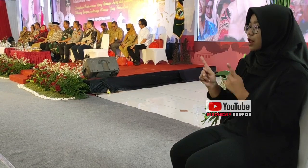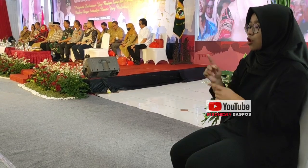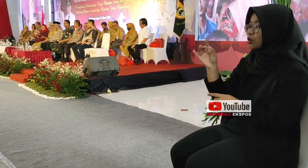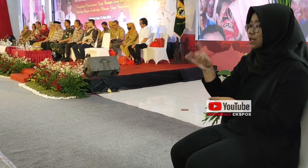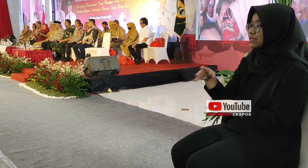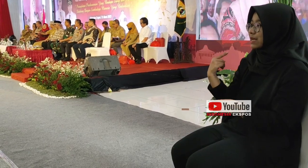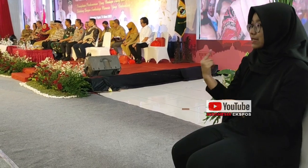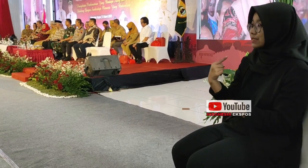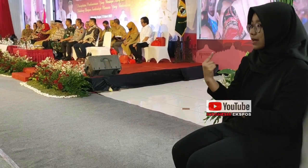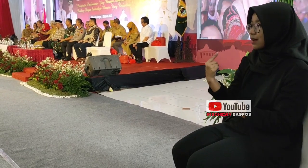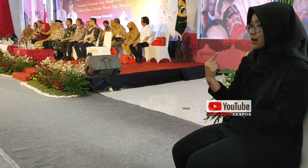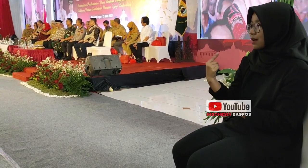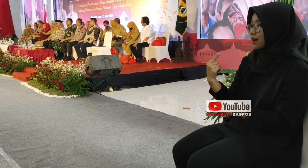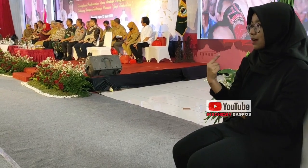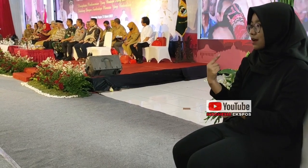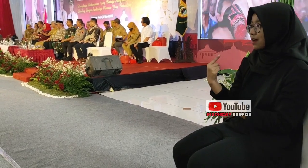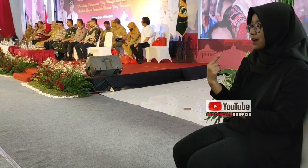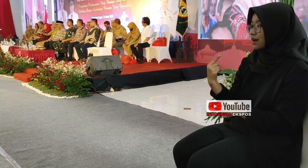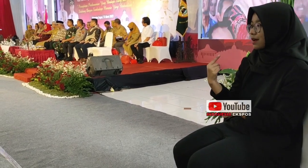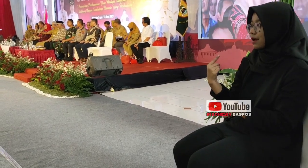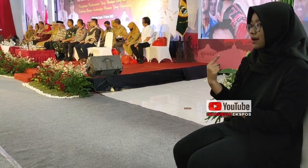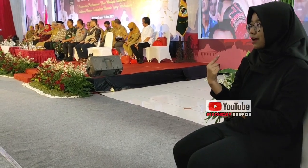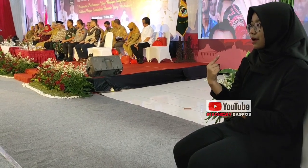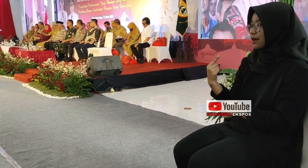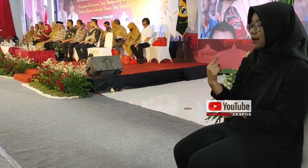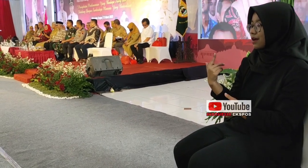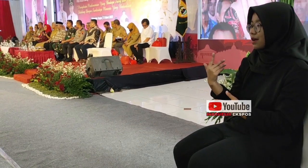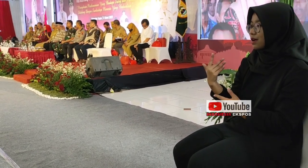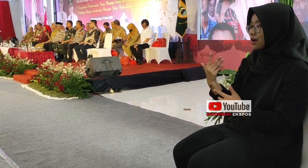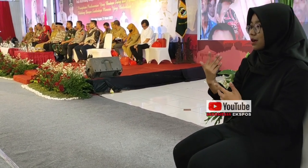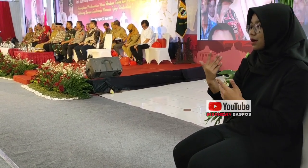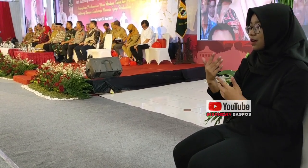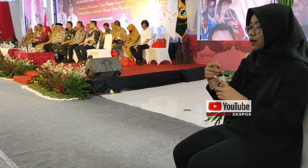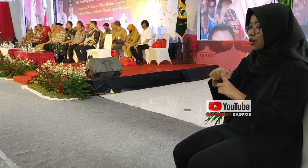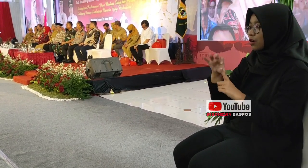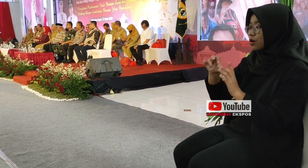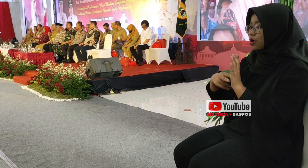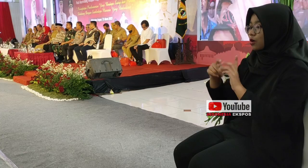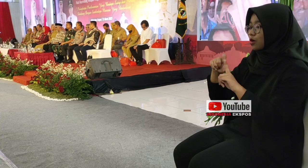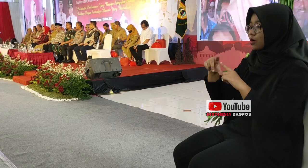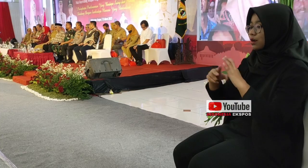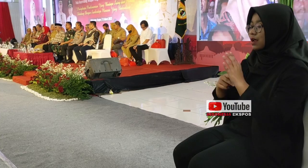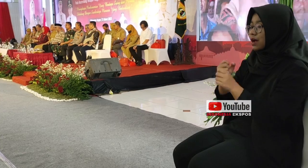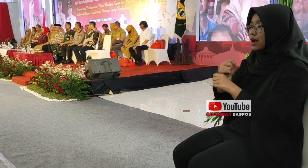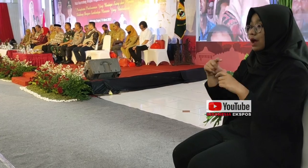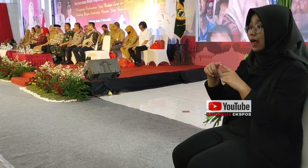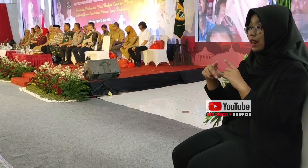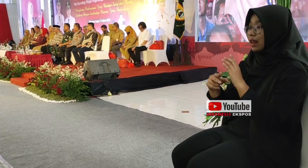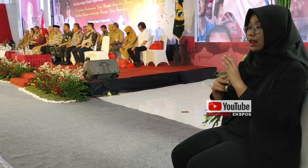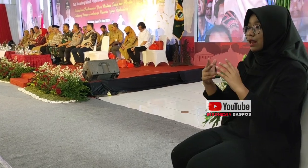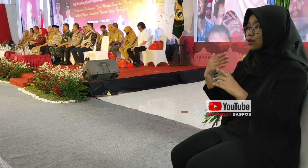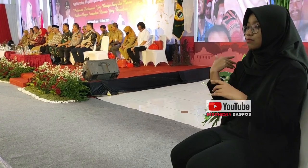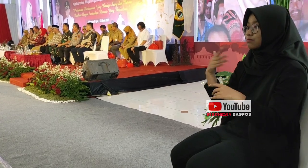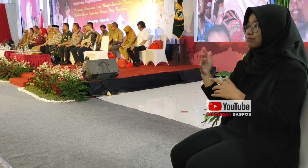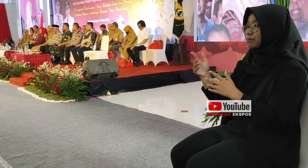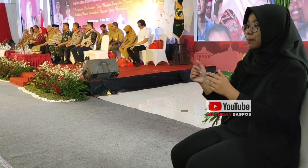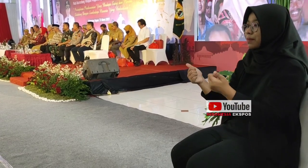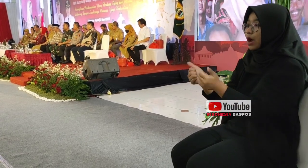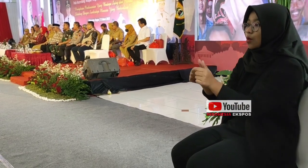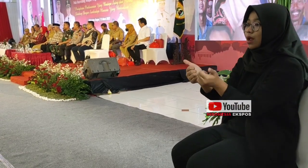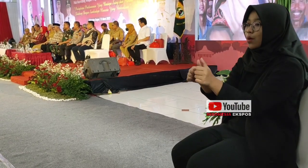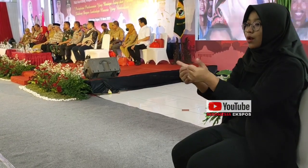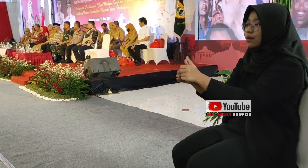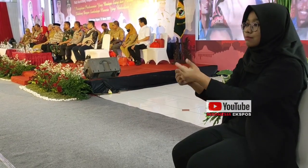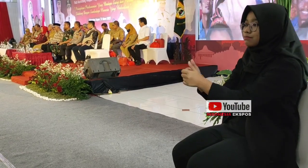desa kami itu buah atau kondangan itu sudah seperti makan obat pak, sehari 3 kali pak. Sengerti.